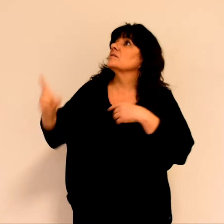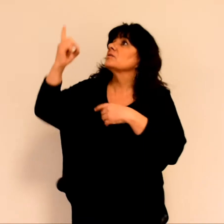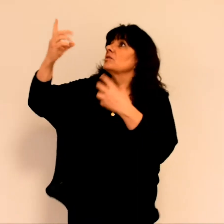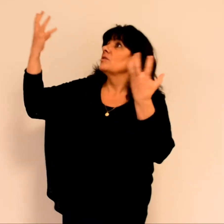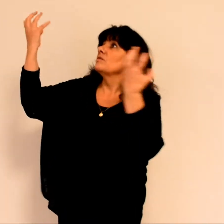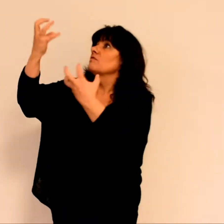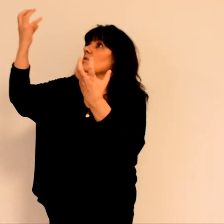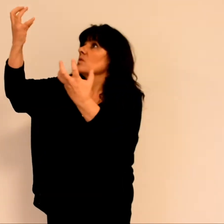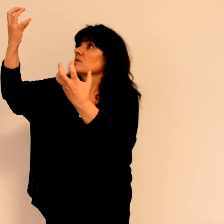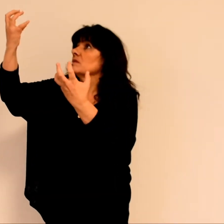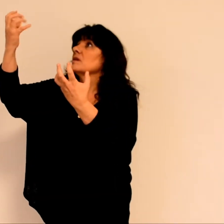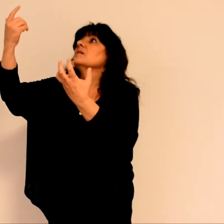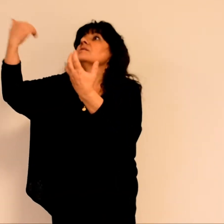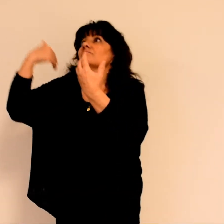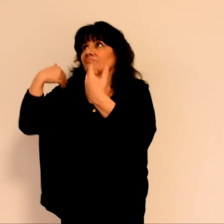livre.